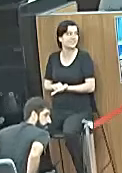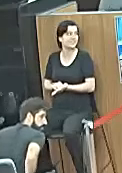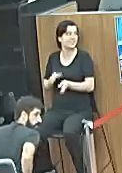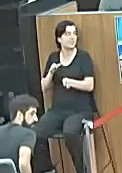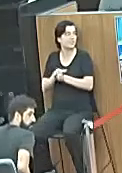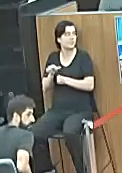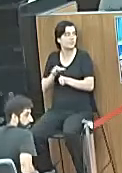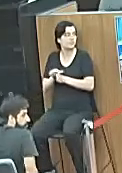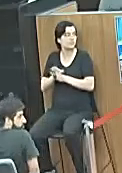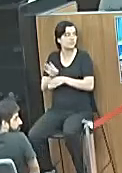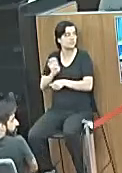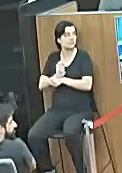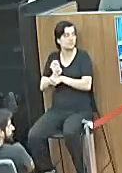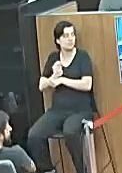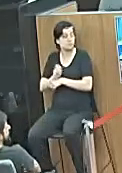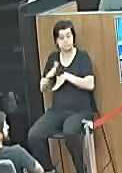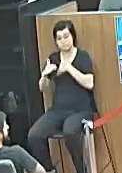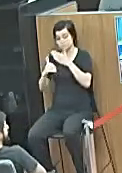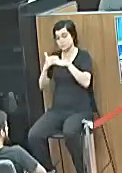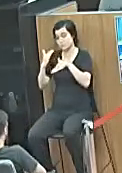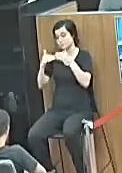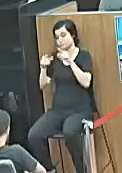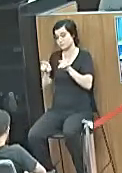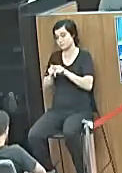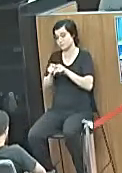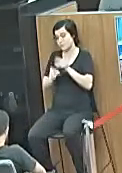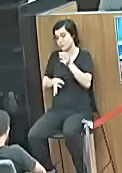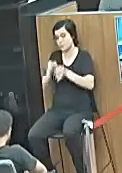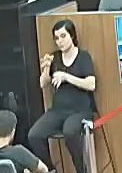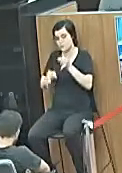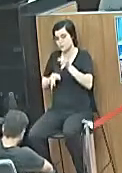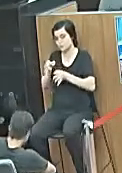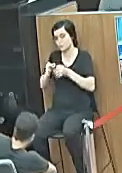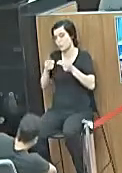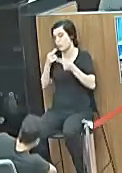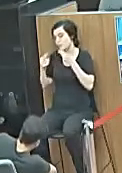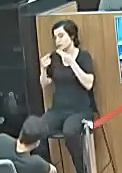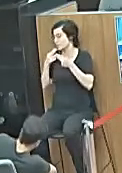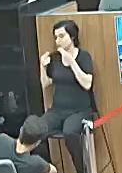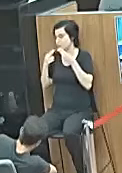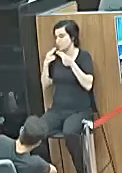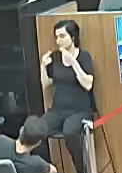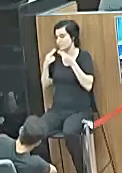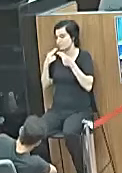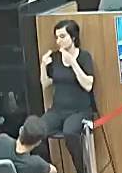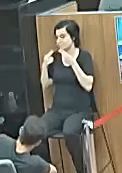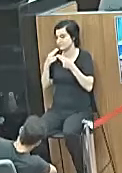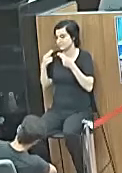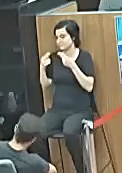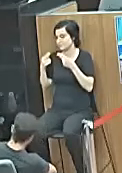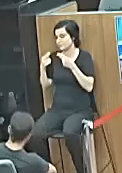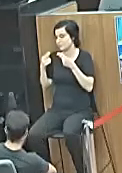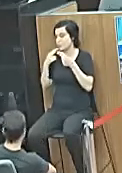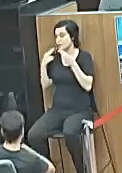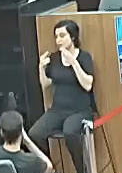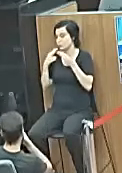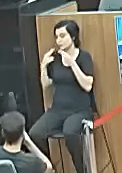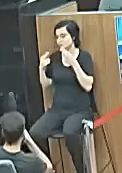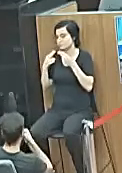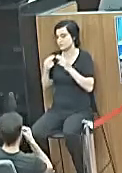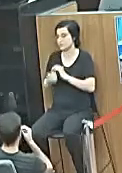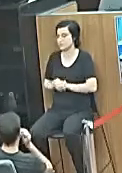estadual de desenvolvimento regional e política urbana sedru em face dos programas e ações previstas no plano plurianual